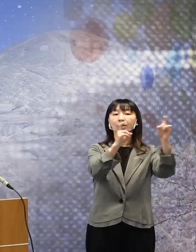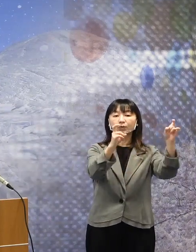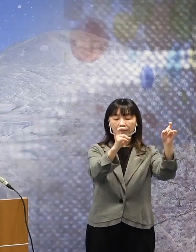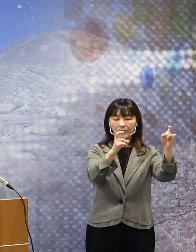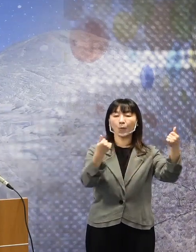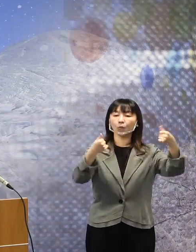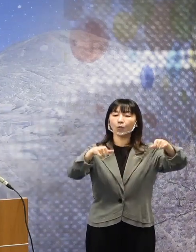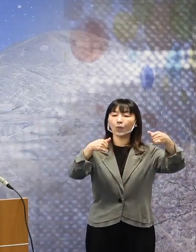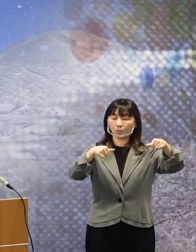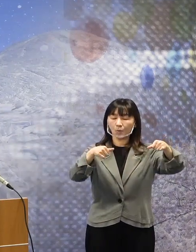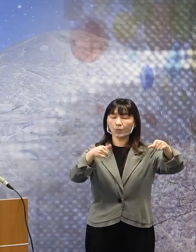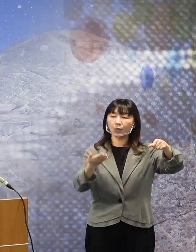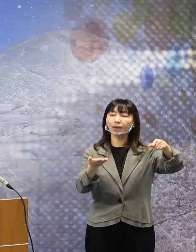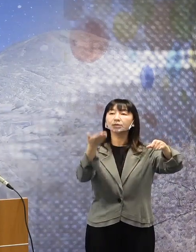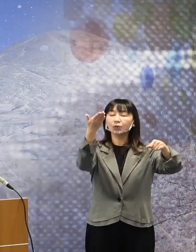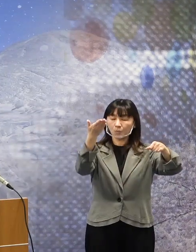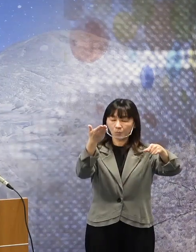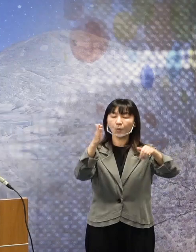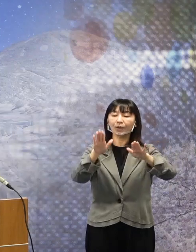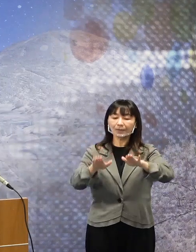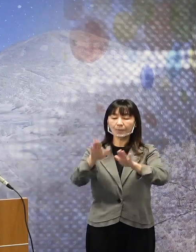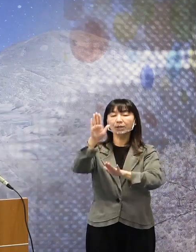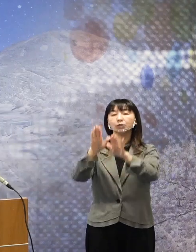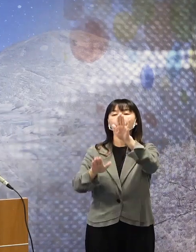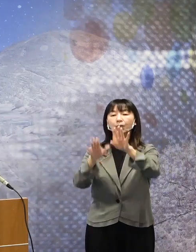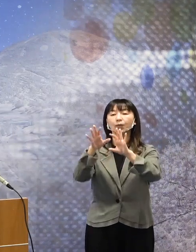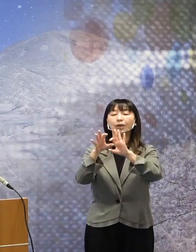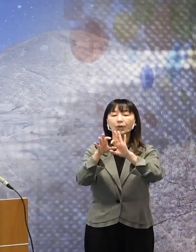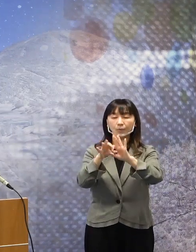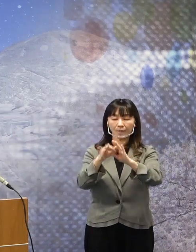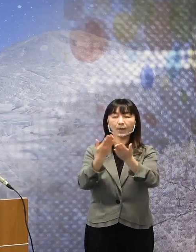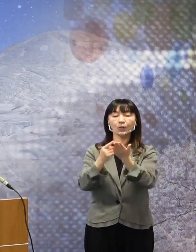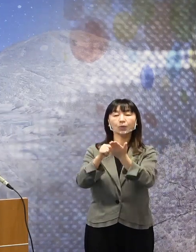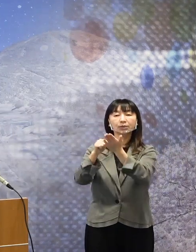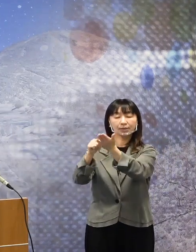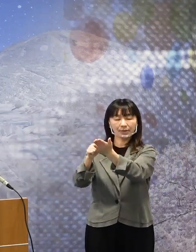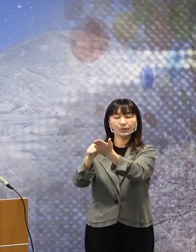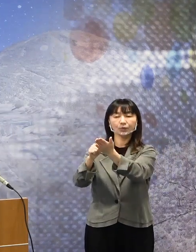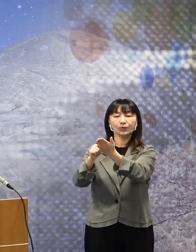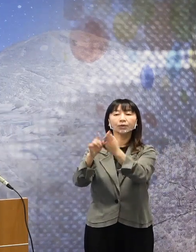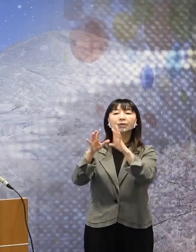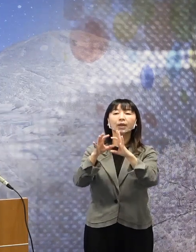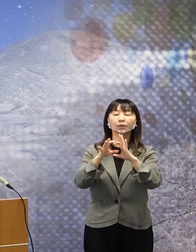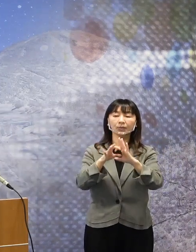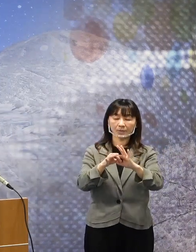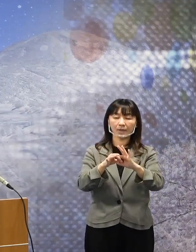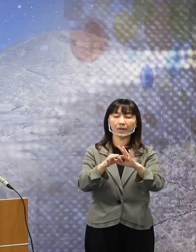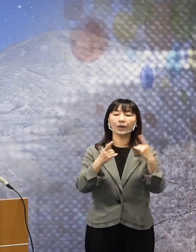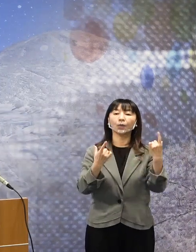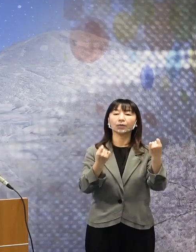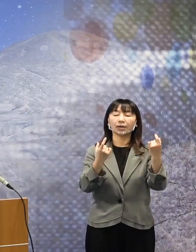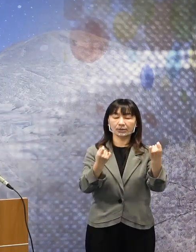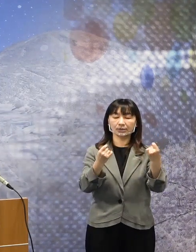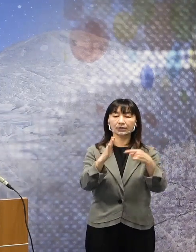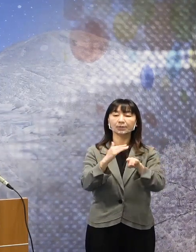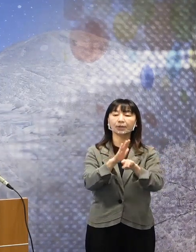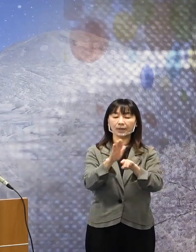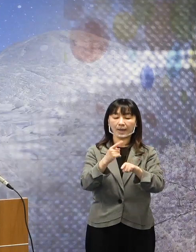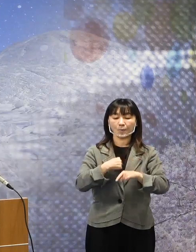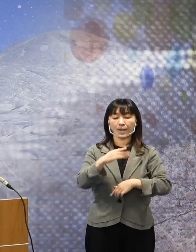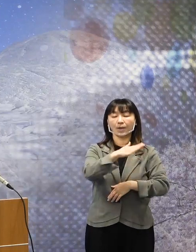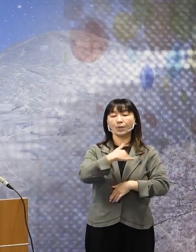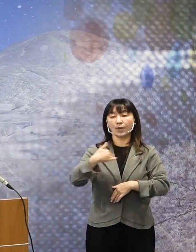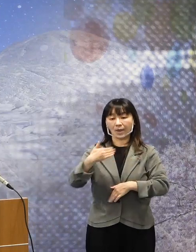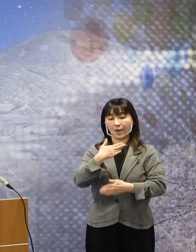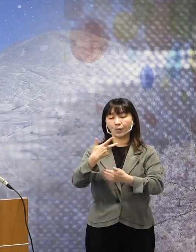同等かそれ以上の状況なので要請をさせていただくわけですから、同じようにということで、まあ、我々として